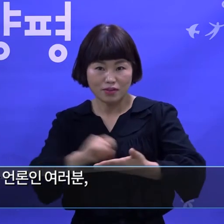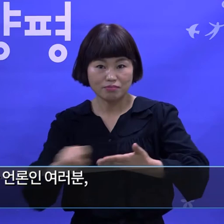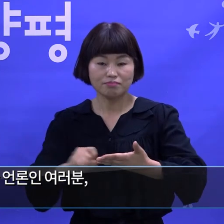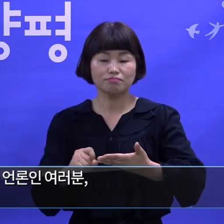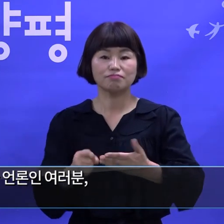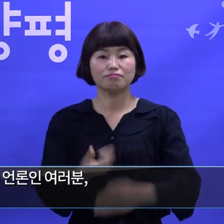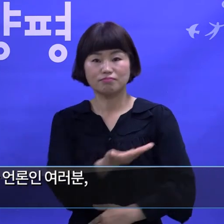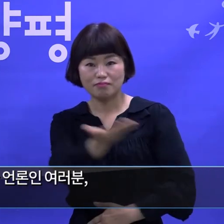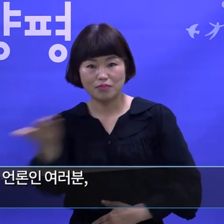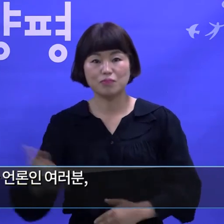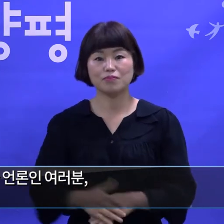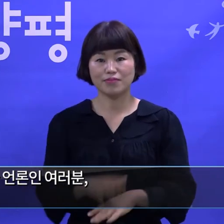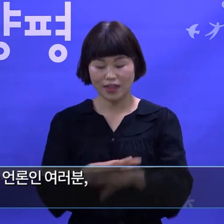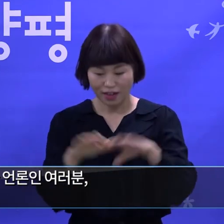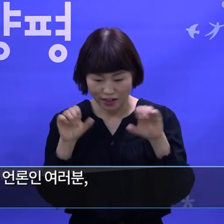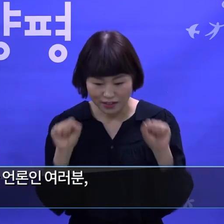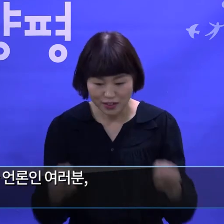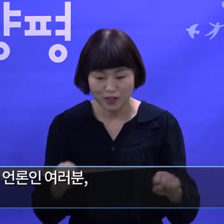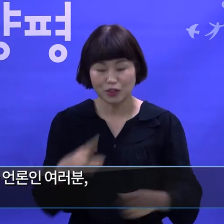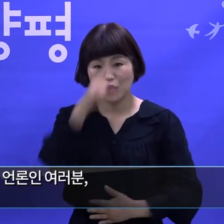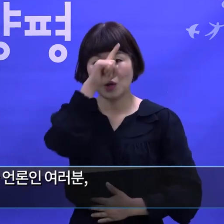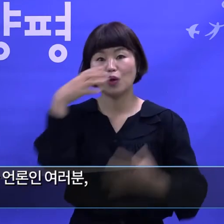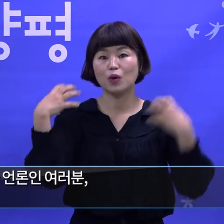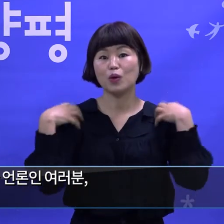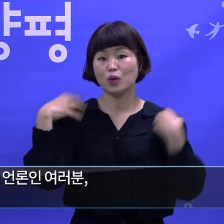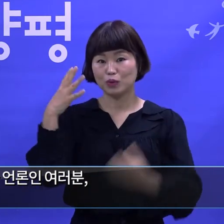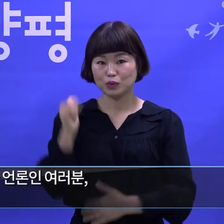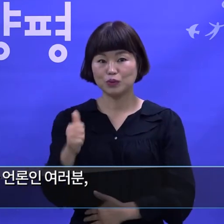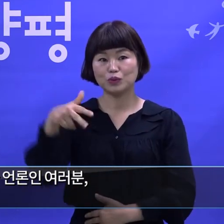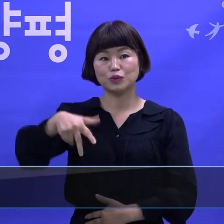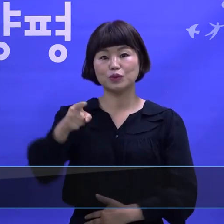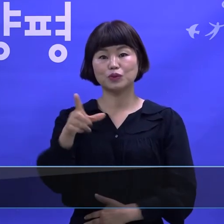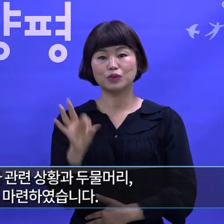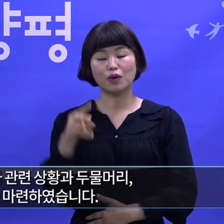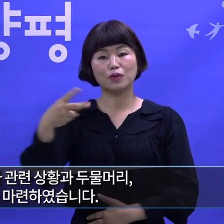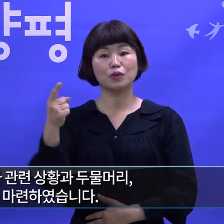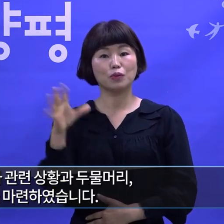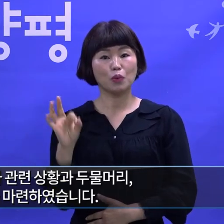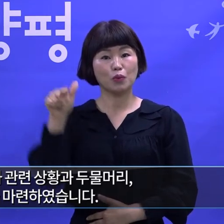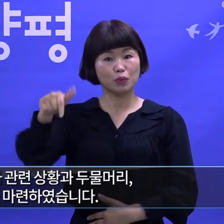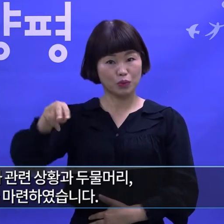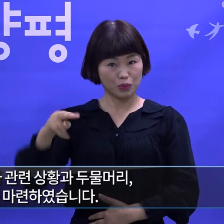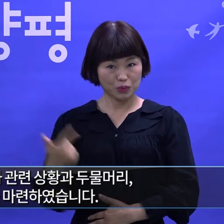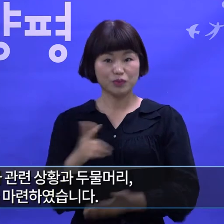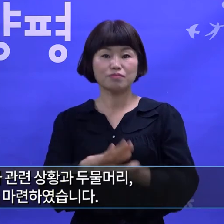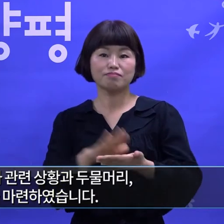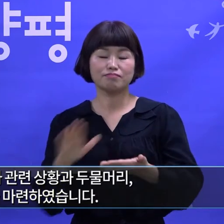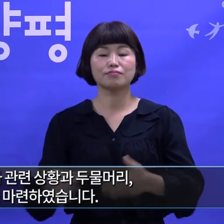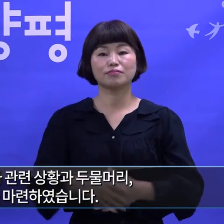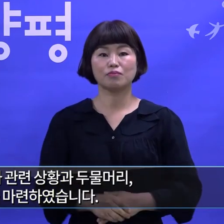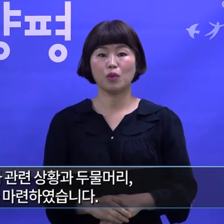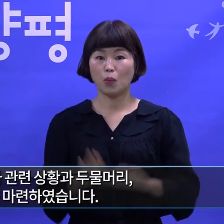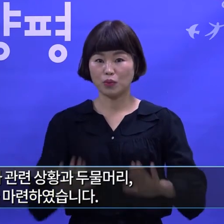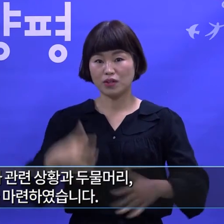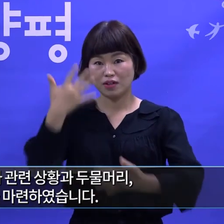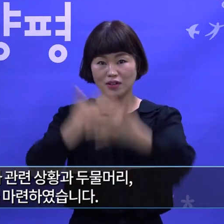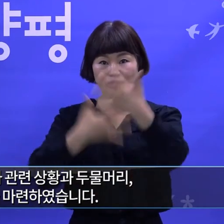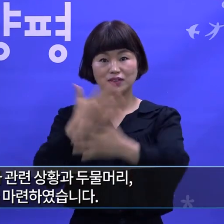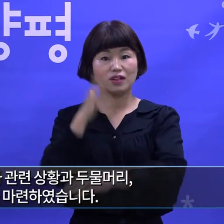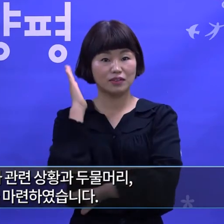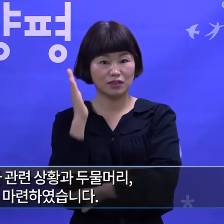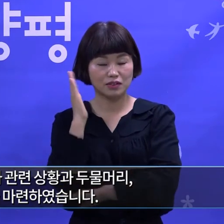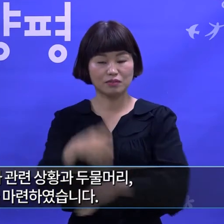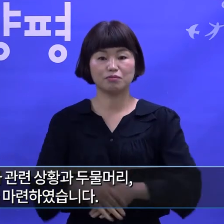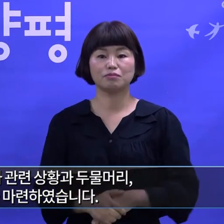안녕하세요. 양평군수 정동균입니다. 오늘 영상 브리핑은